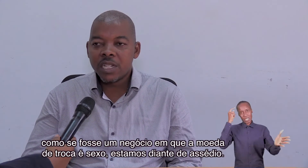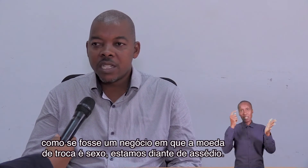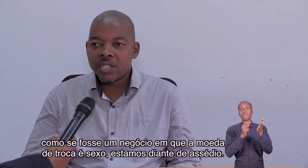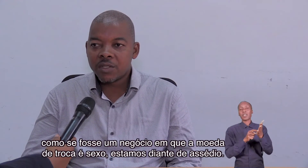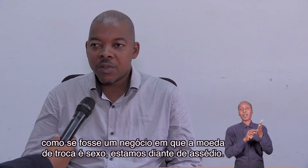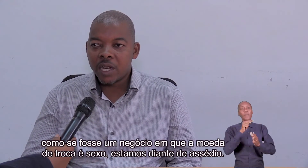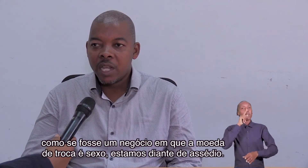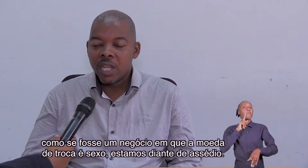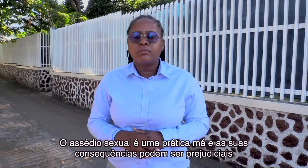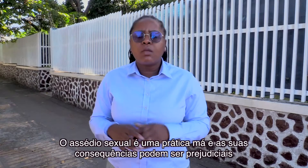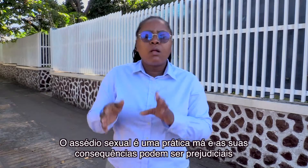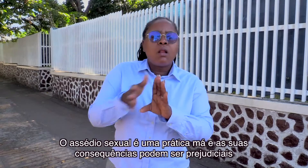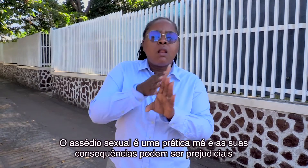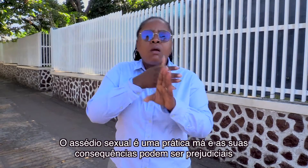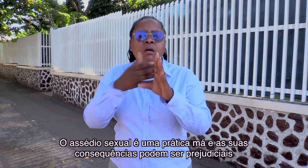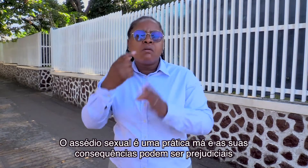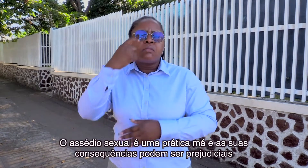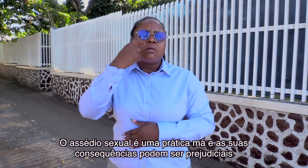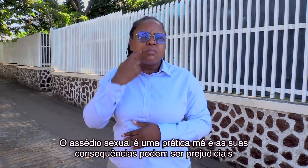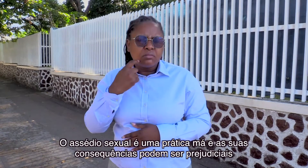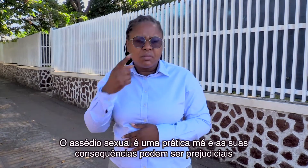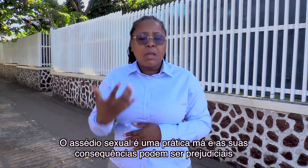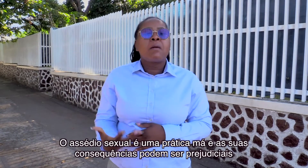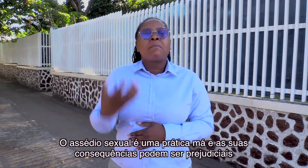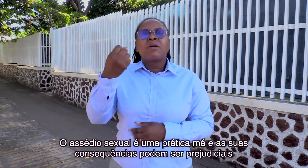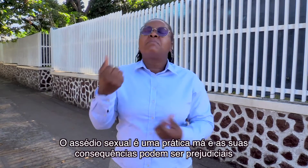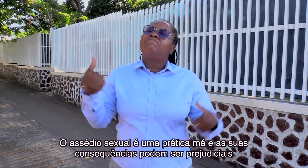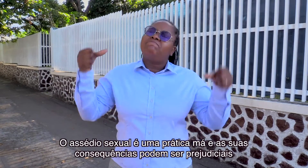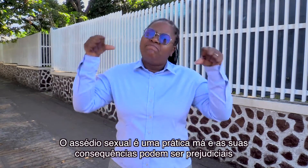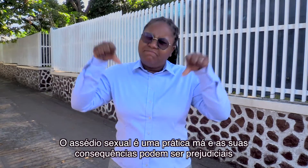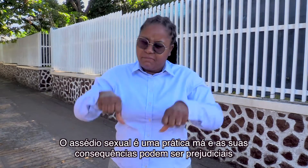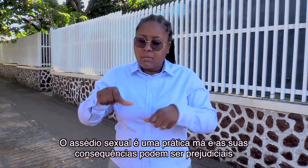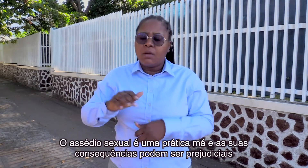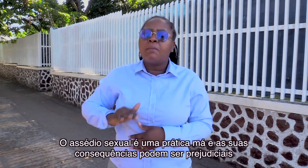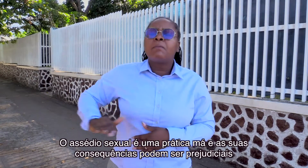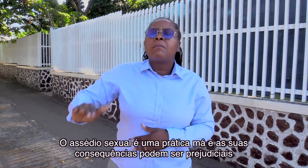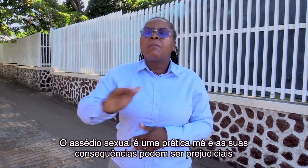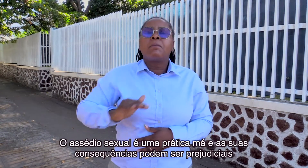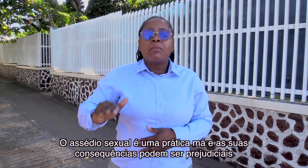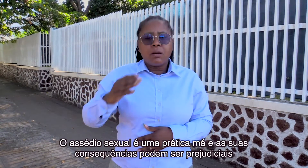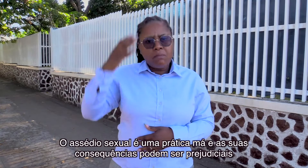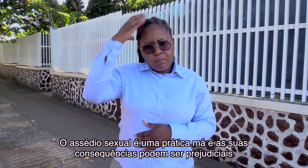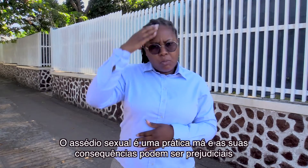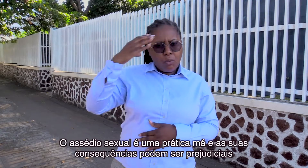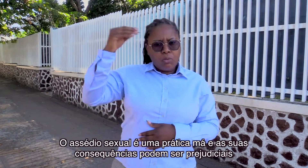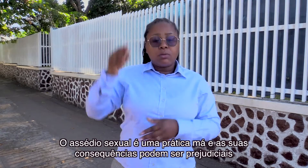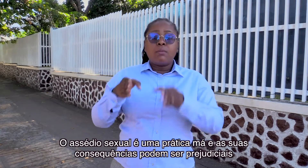assédio sexual. O assédio sexual é uma prática má e as suas consequências podem ser prejudiciais a